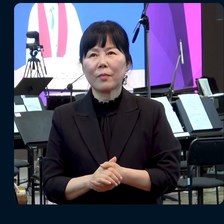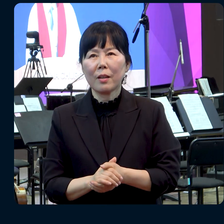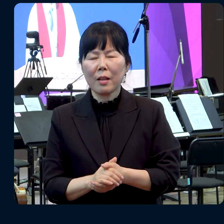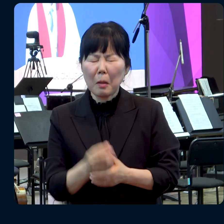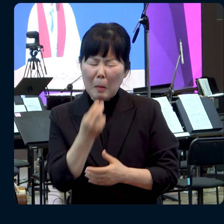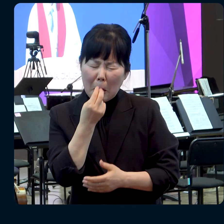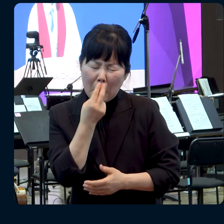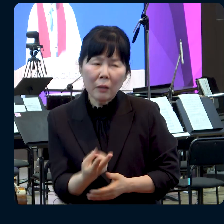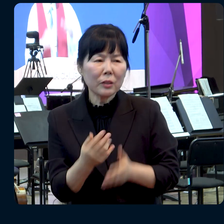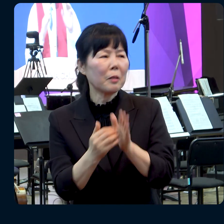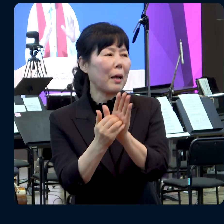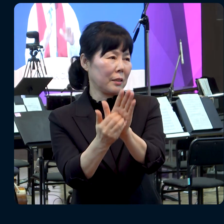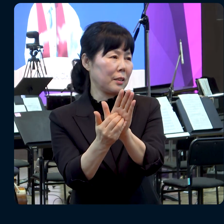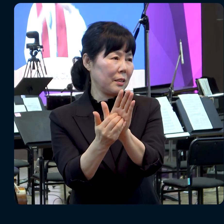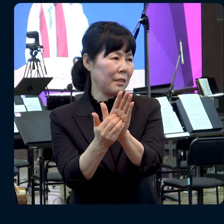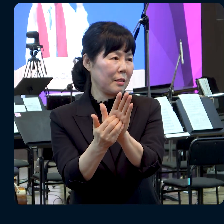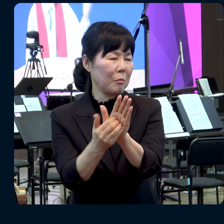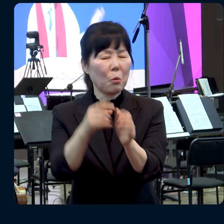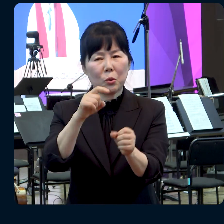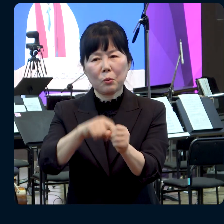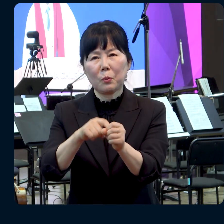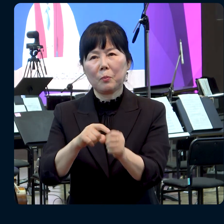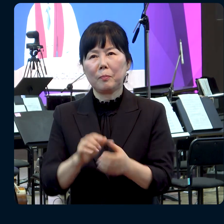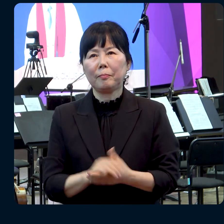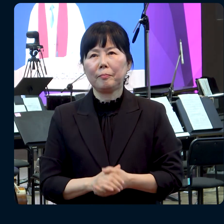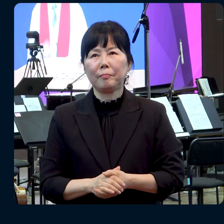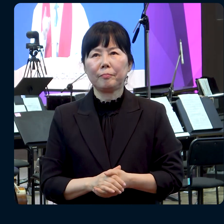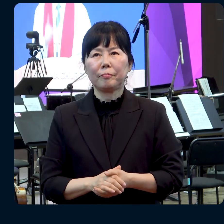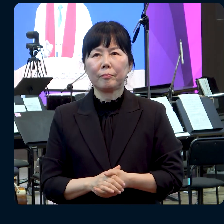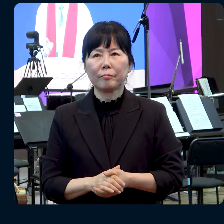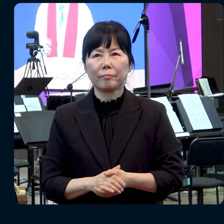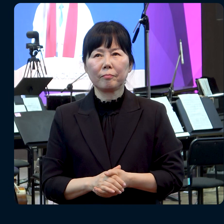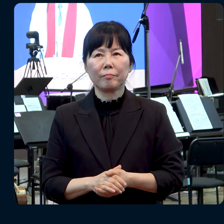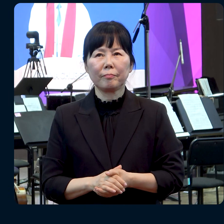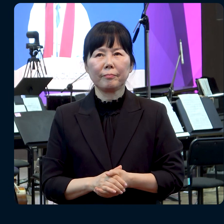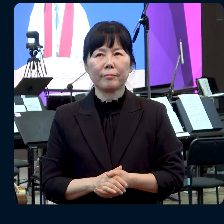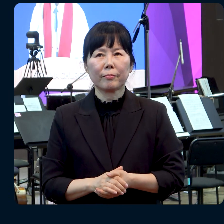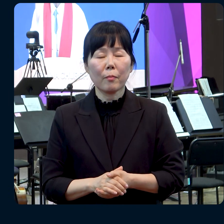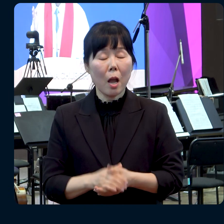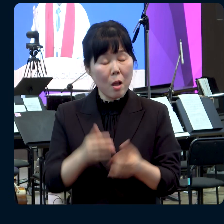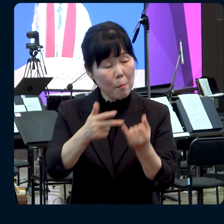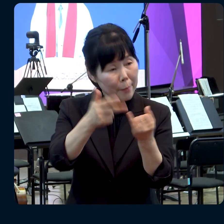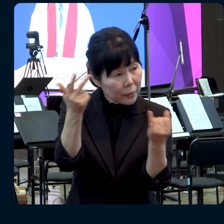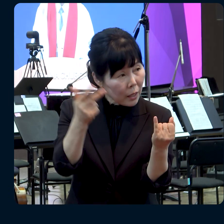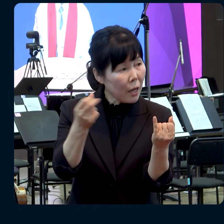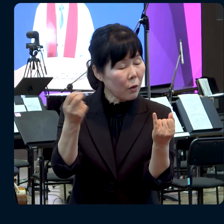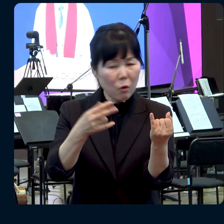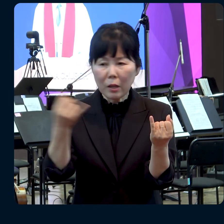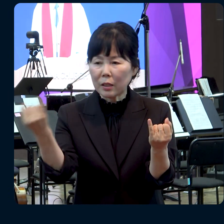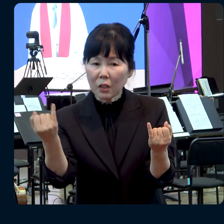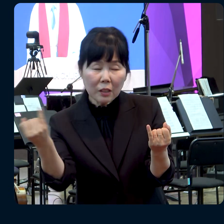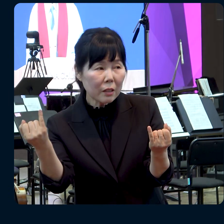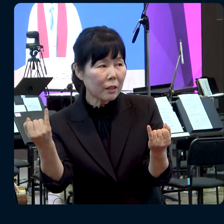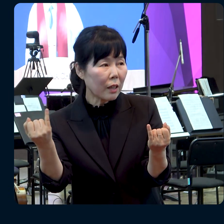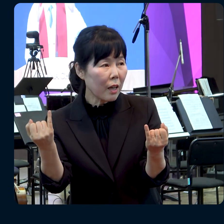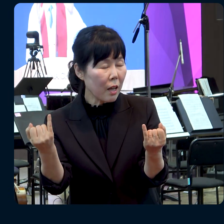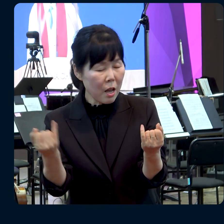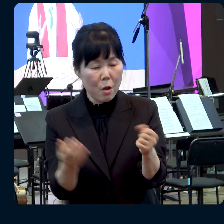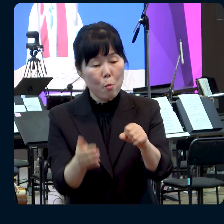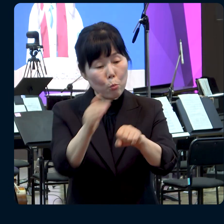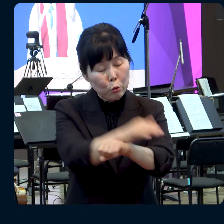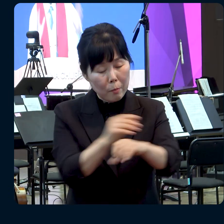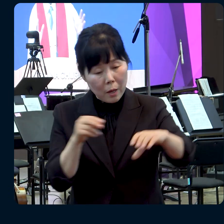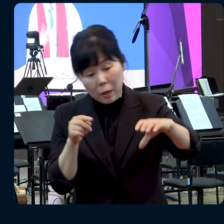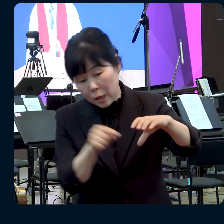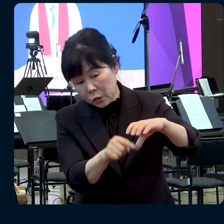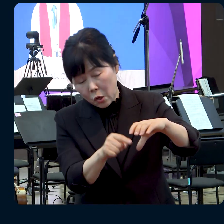악취가 나지 않게 하기 위해서 그 시신에 향품을 바르는 거예요. 그러니까 막달라 마리아와 여인들이 무덤에 가서